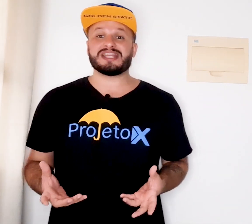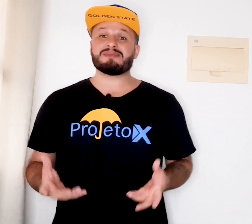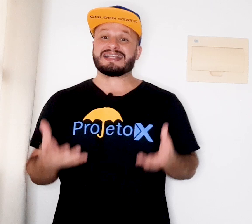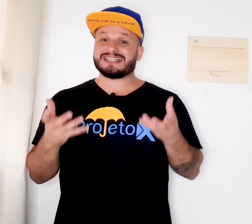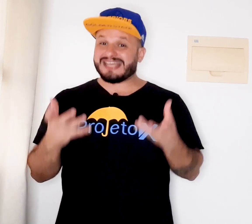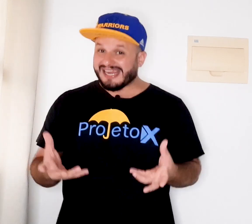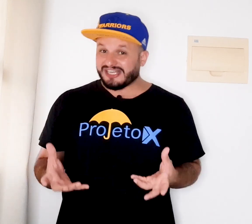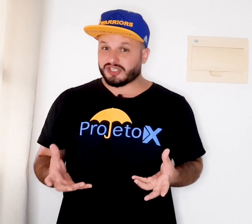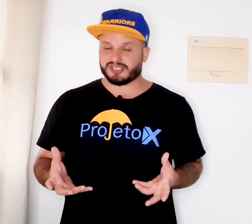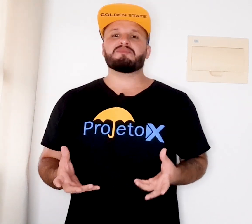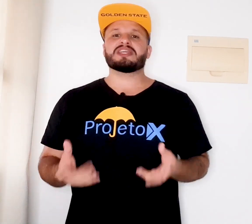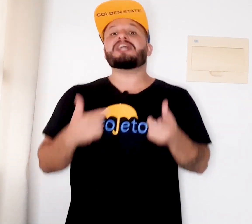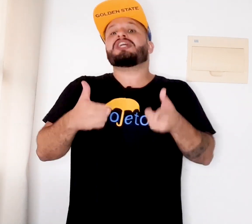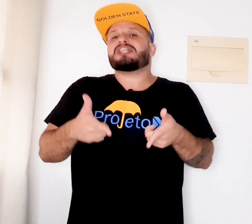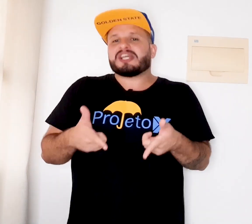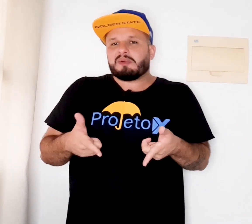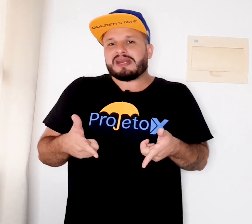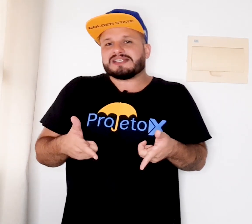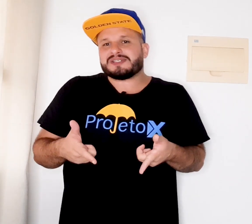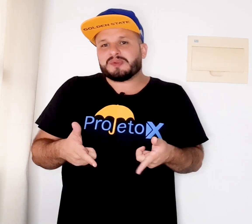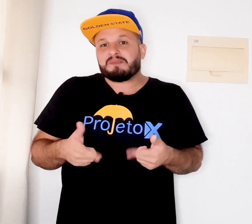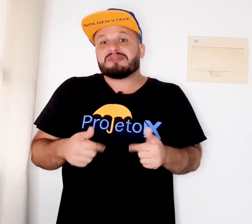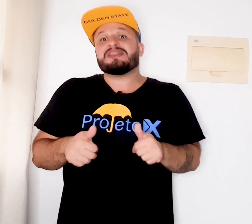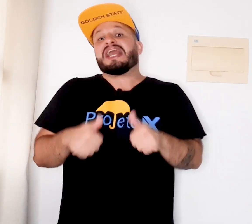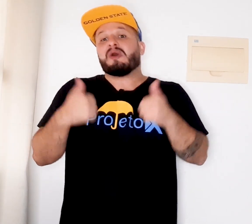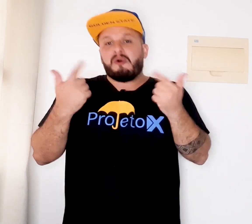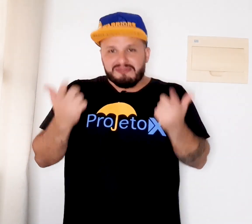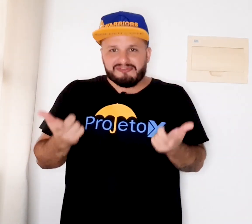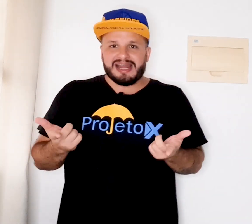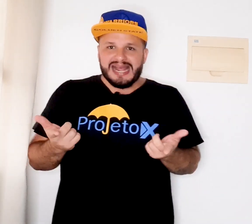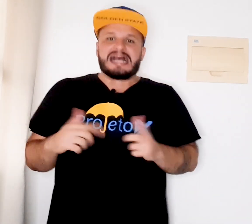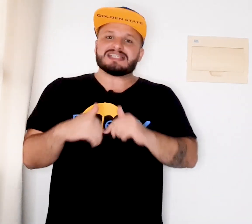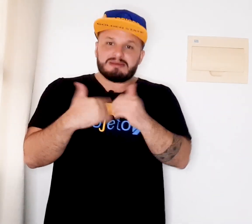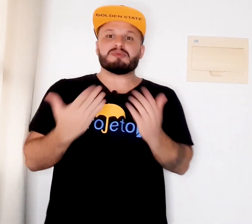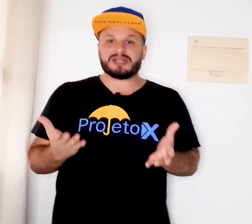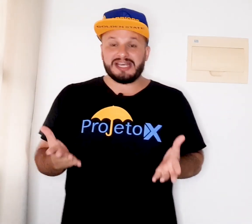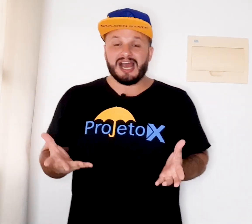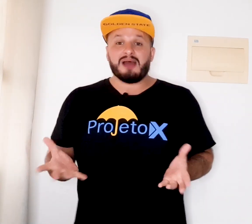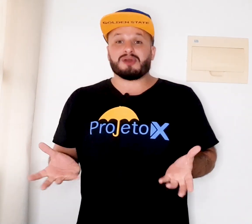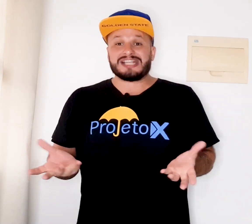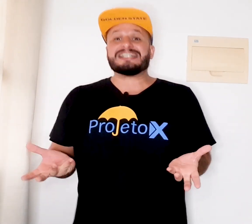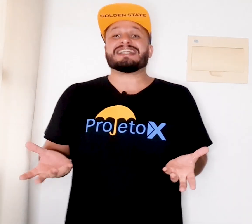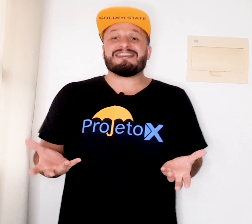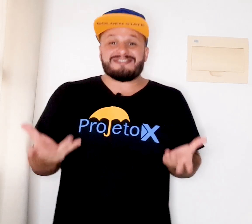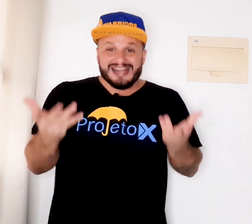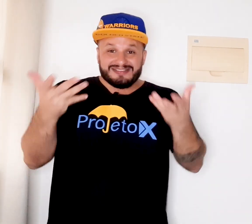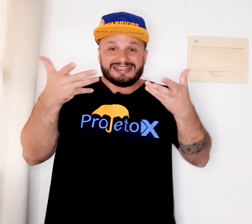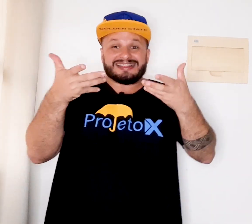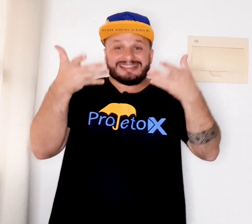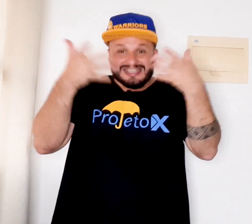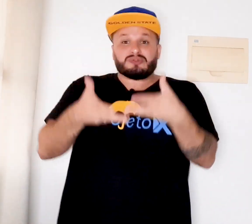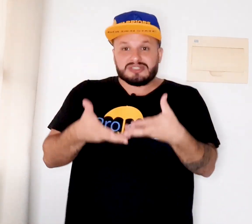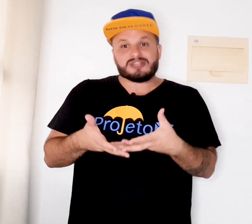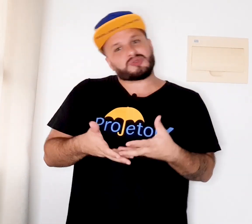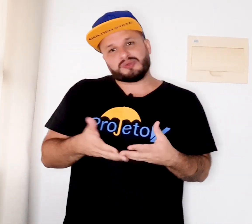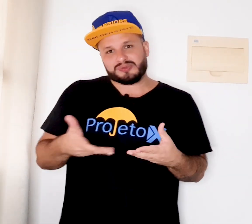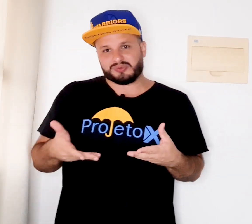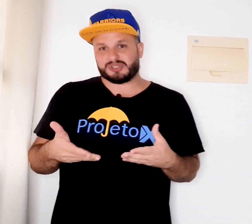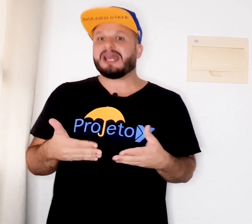tema quente, que a gente aqui no Brasil nem ouve falar, sabe por quê? Porque a gente está enfiado em tantos assuntos,